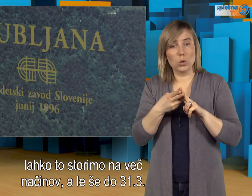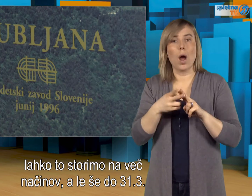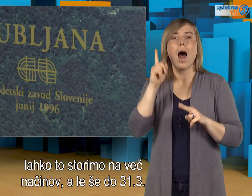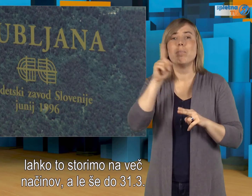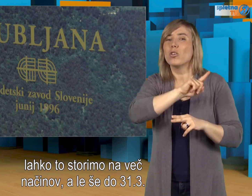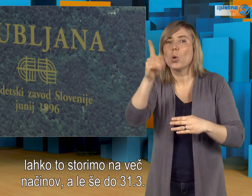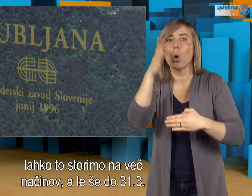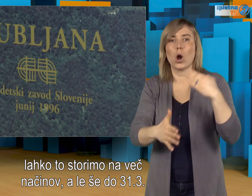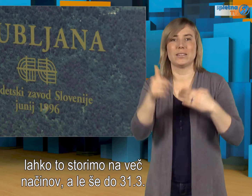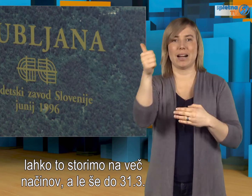marca.